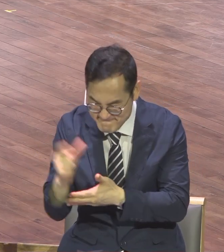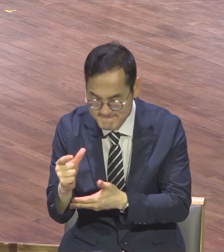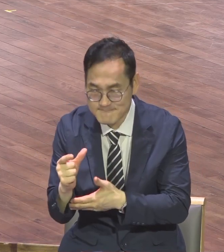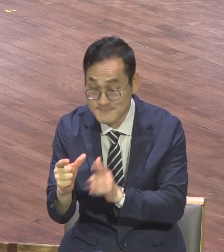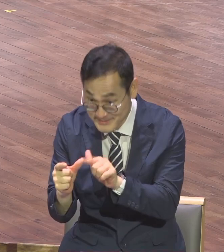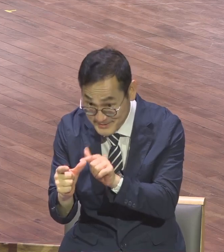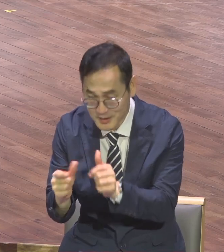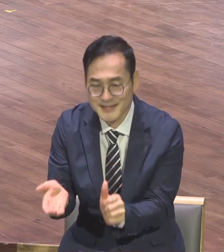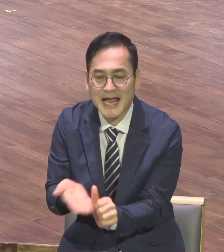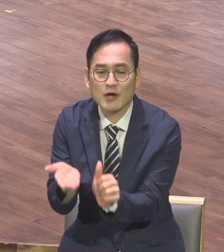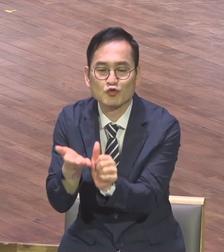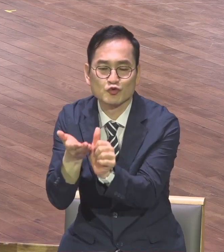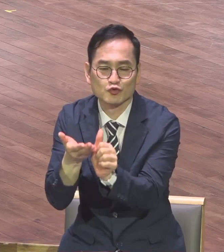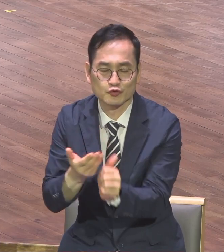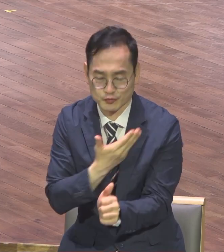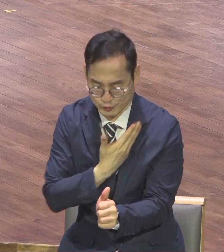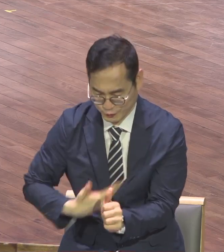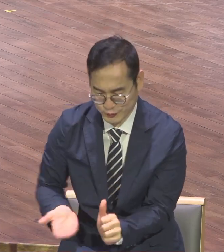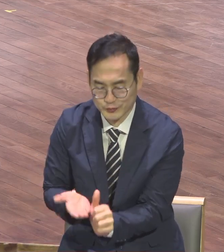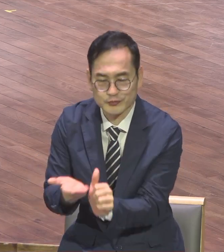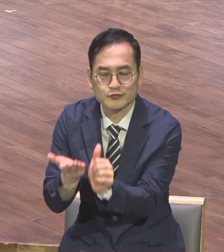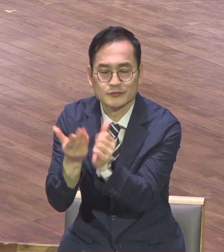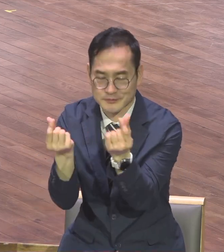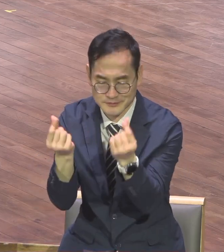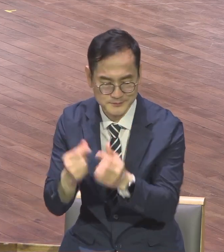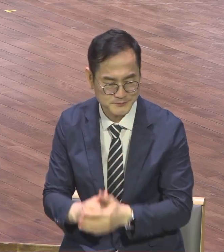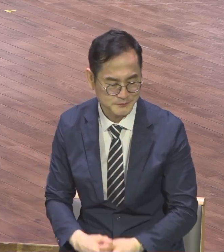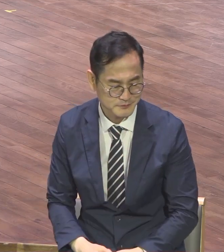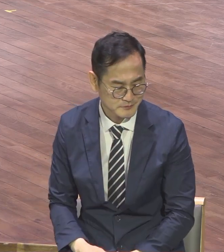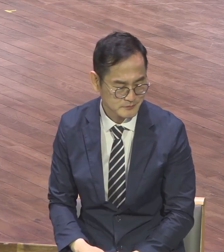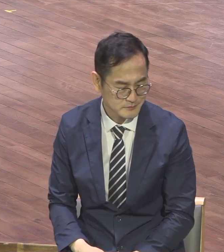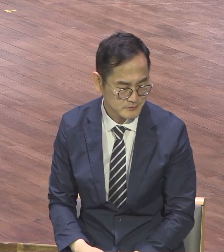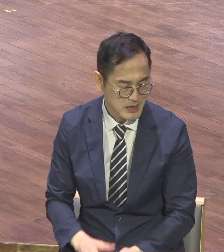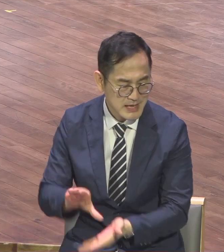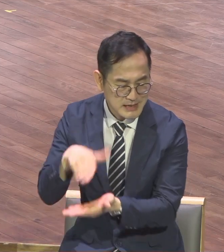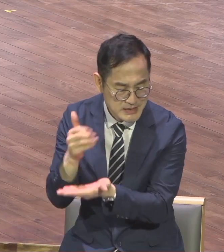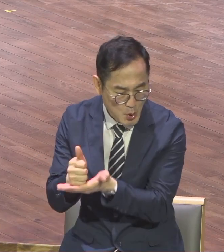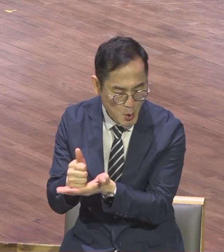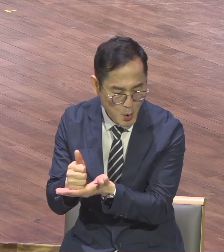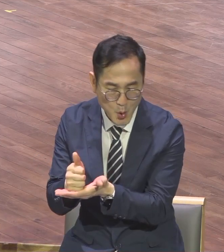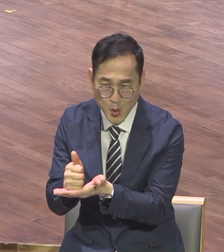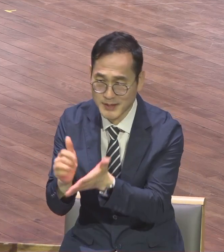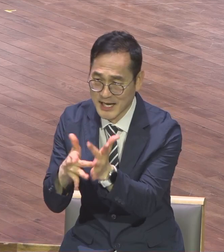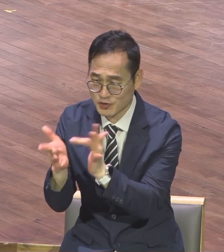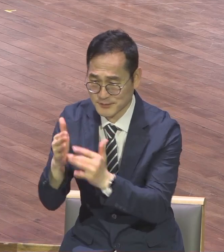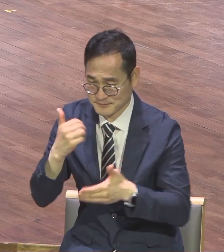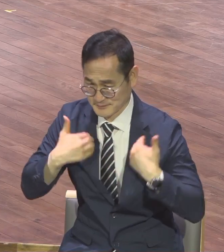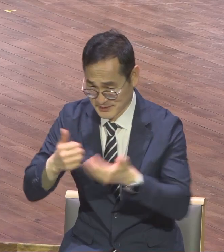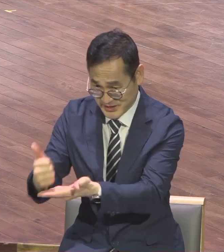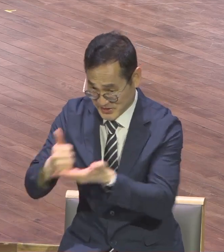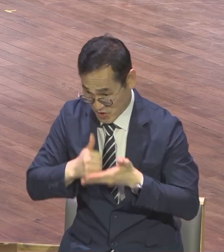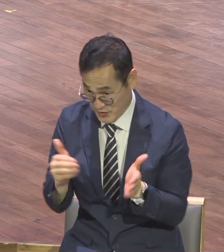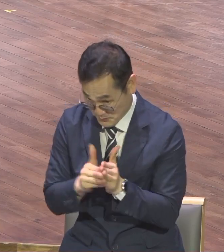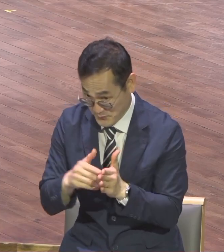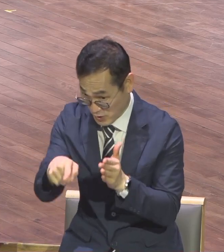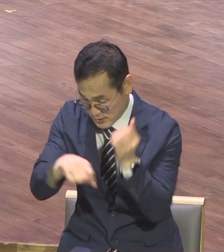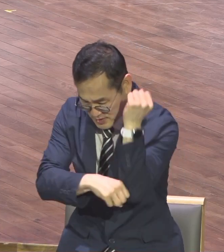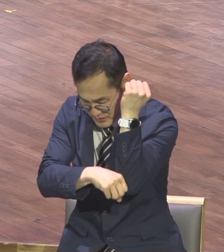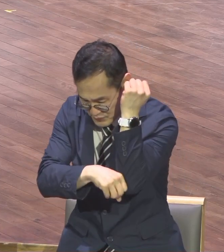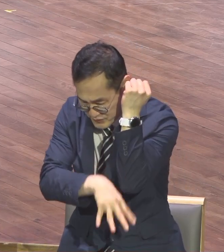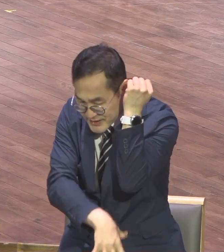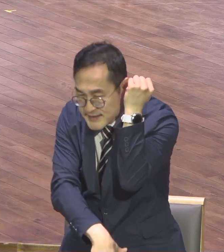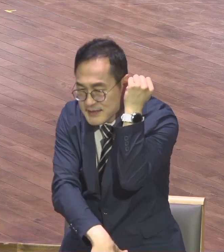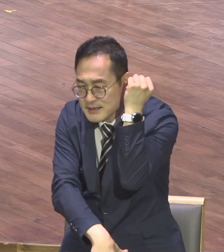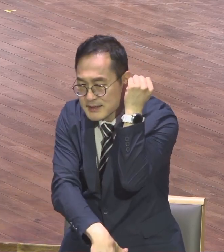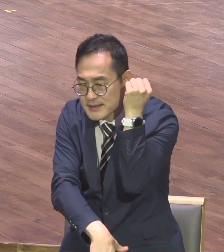골로새 2장 6절을 첫째로 보면 그러므로 너희가 그리스도 예수를 주로 받았으니 그 안에서 행하되 그 안에 뿌리를 박으며 세움을 받아 교훈을 받은